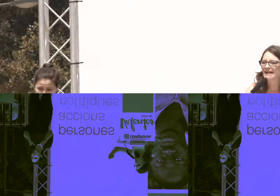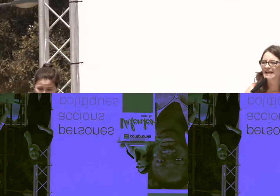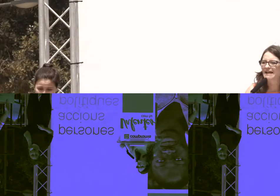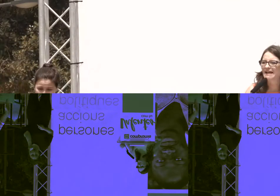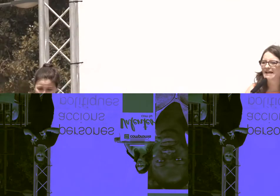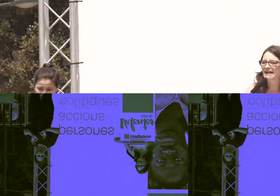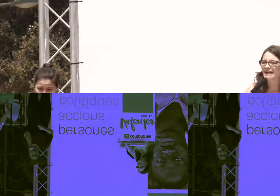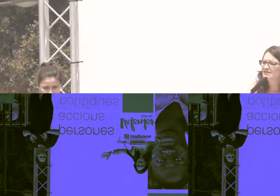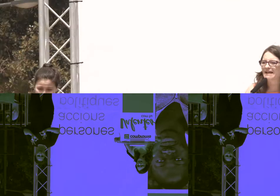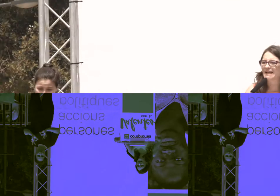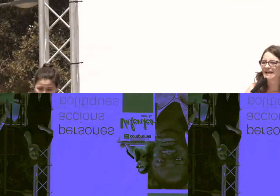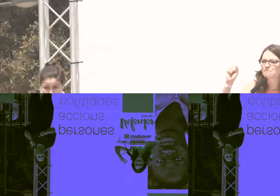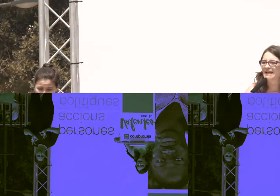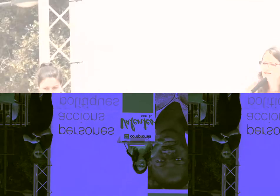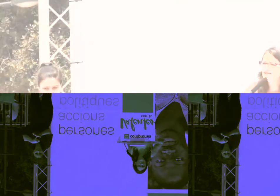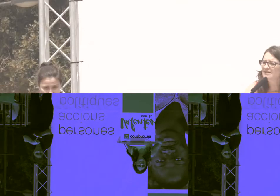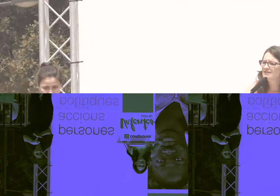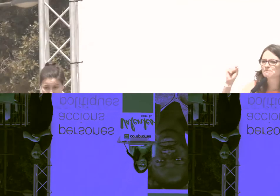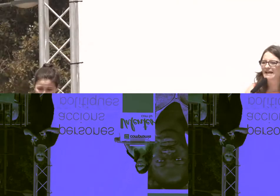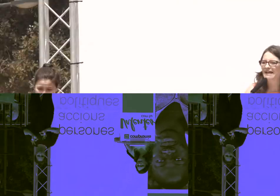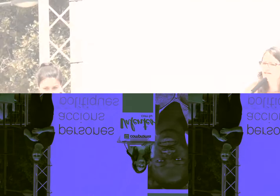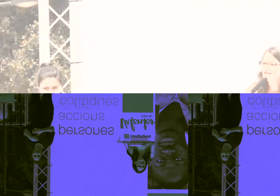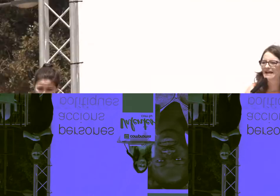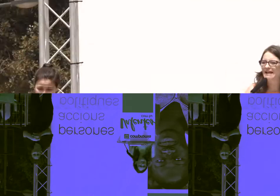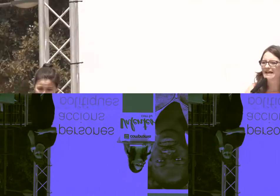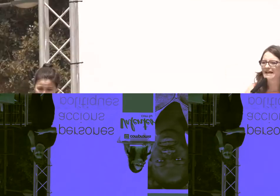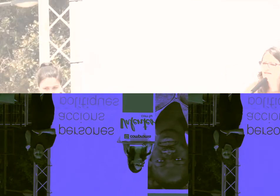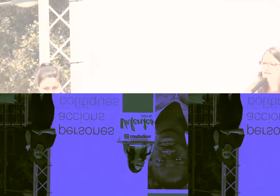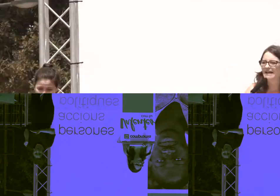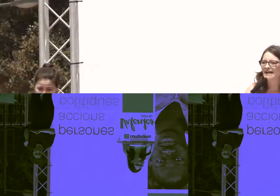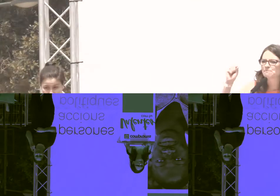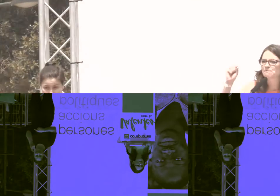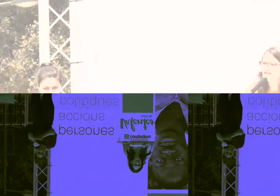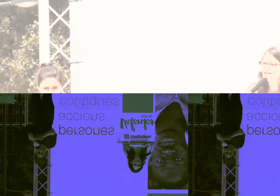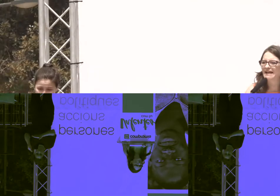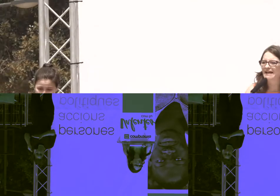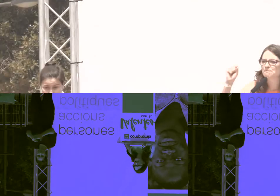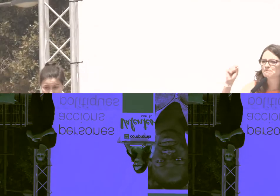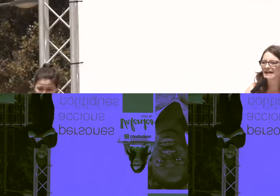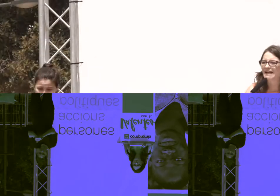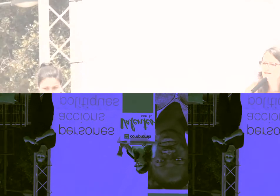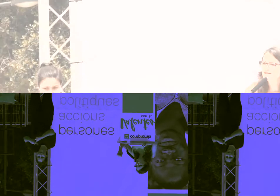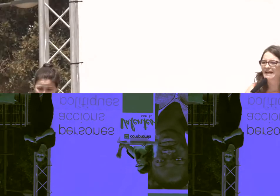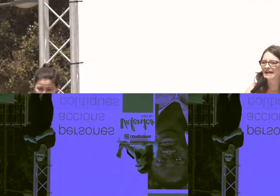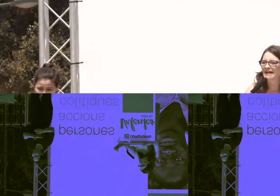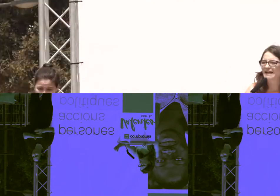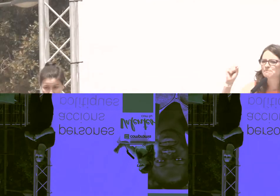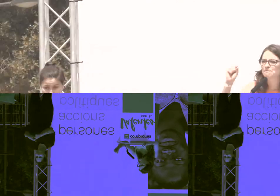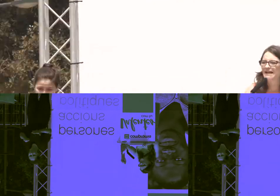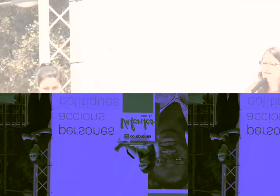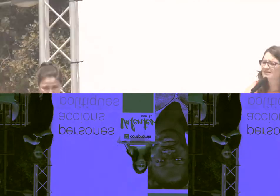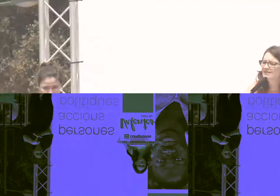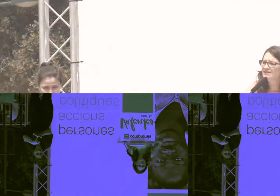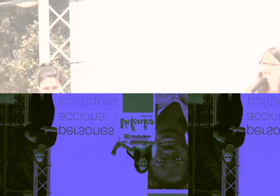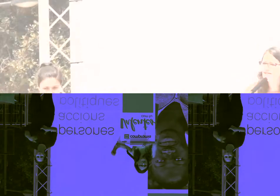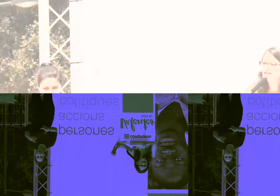més vulnerables, els confiscaven les pagues extraordinàries. Avui, al nostre país, totes les persones majors que estan en residència li